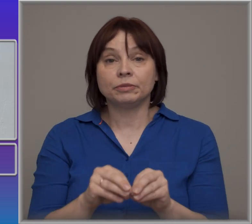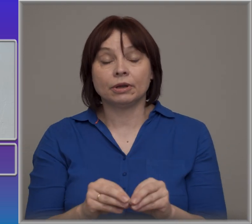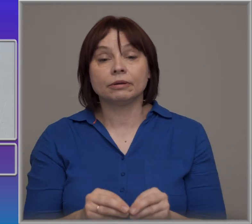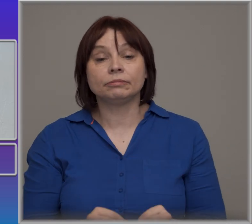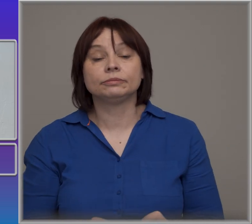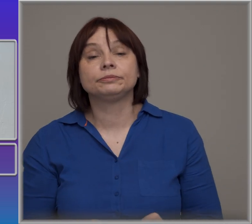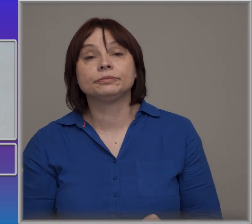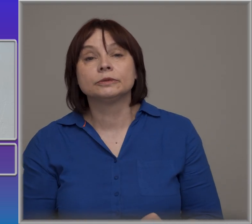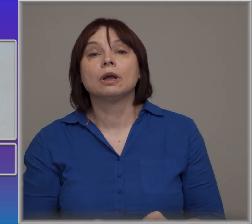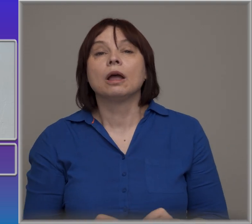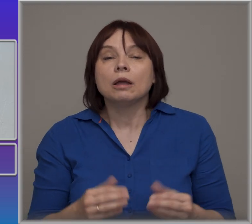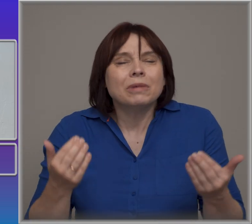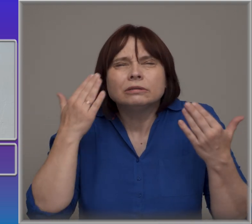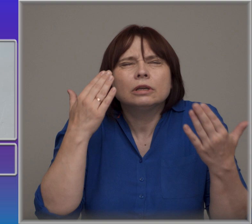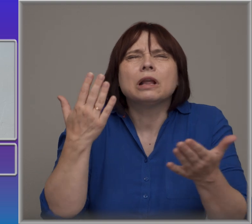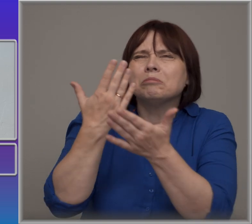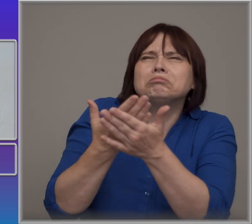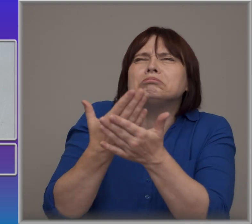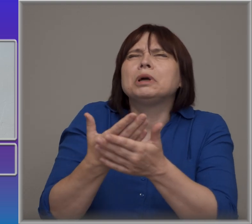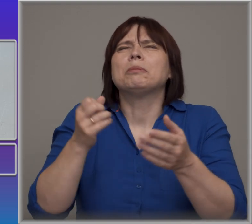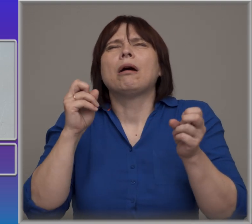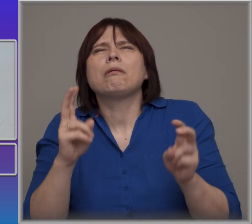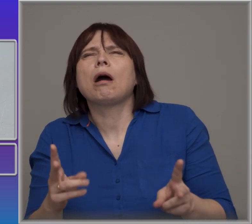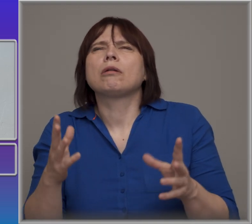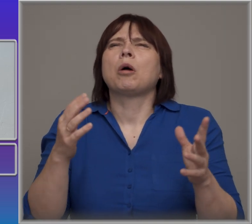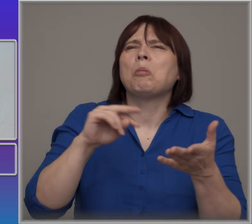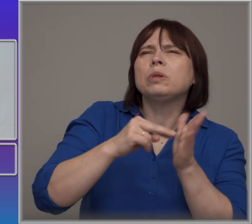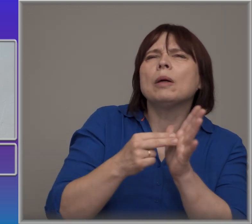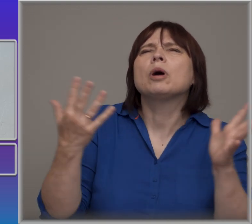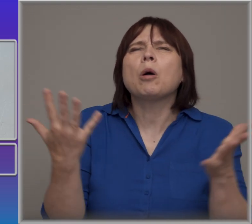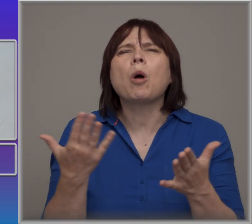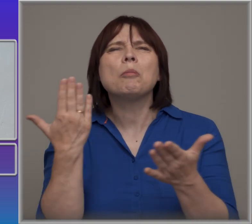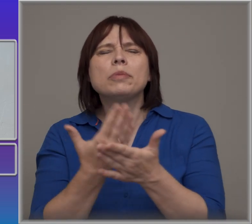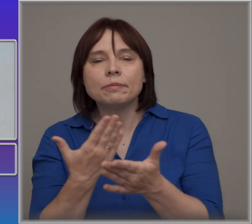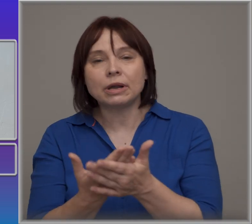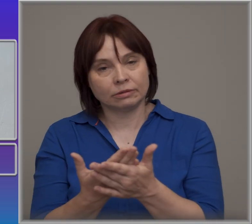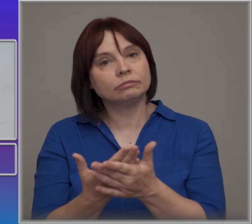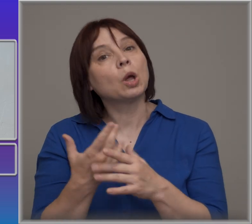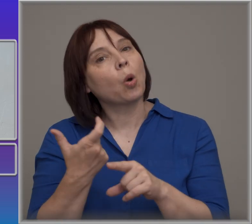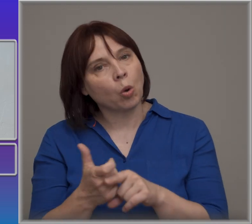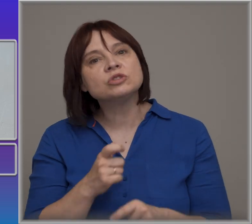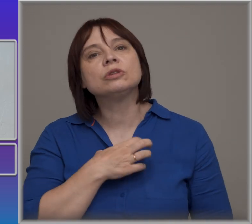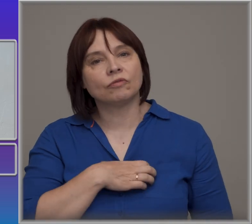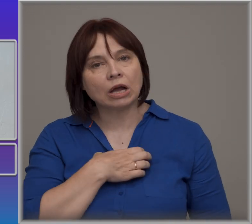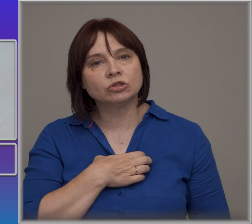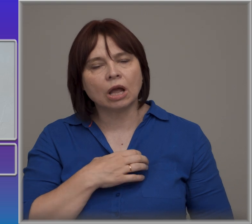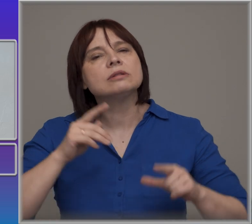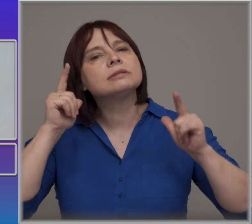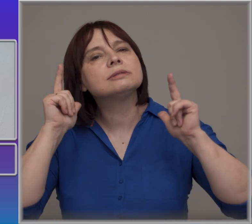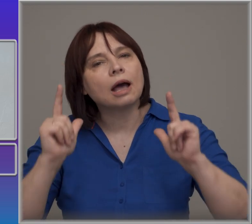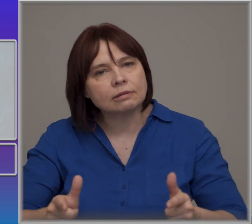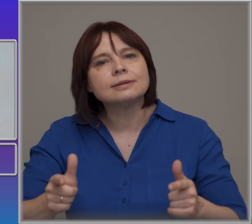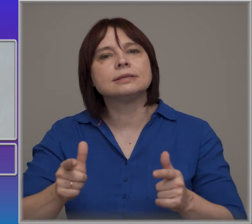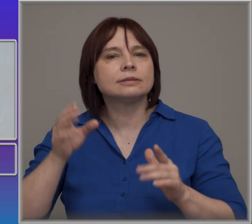иногда сквозь тусклое стекло, гадательно так, но все равно что-то проявляется, но очень важно принять. Да,